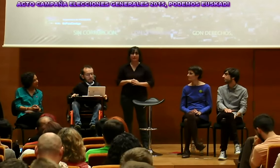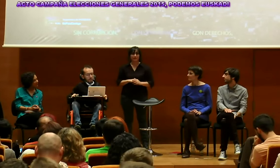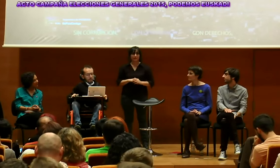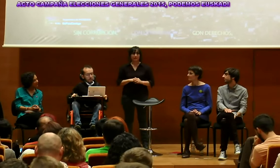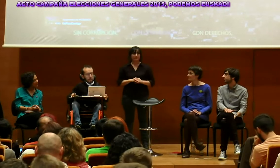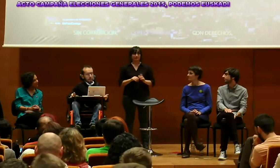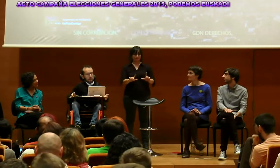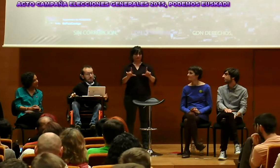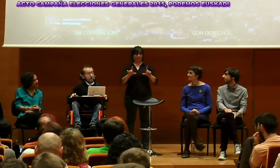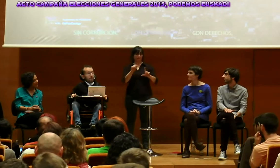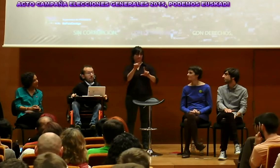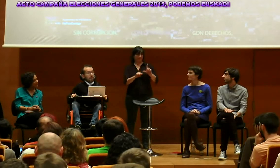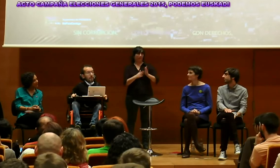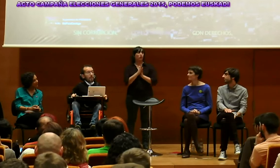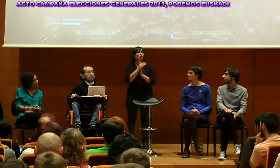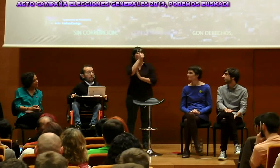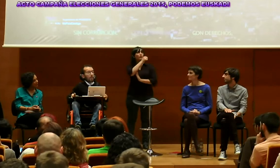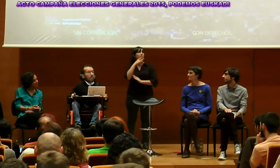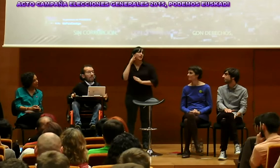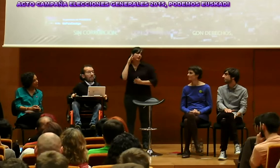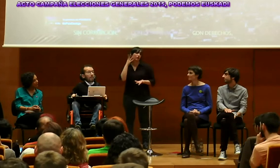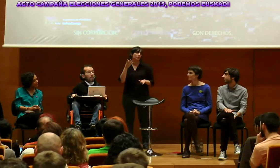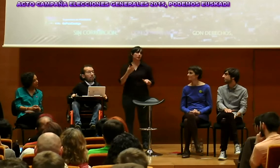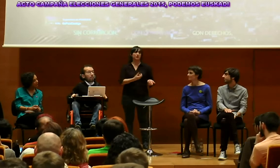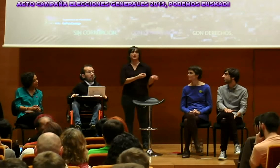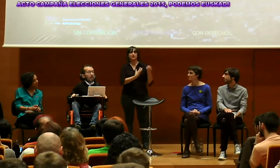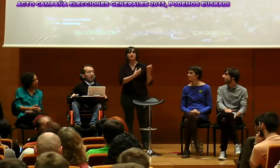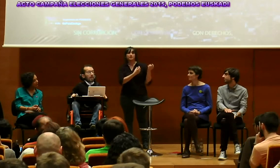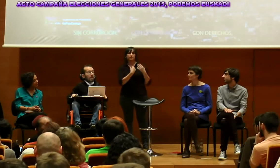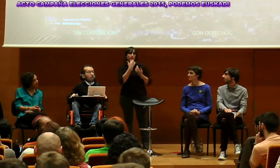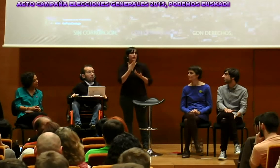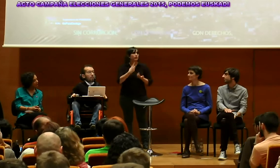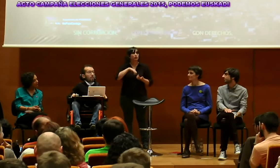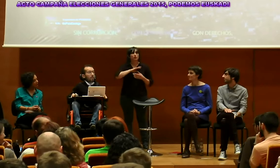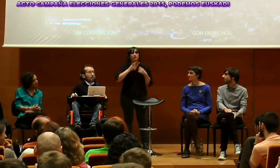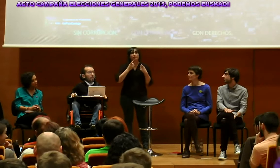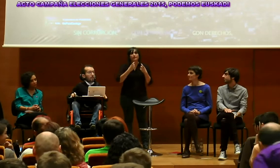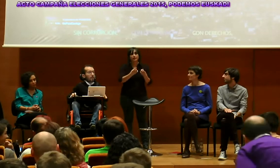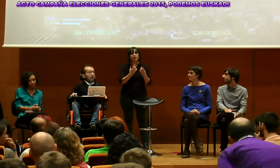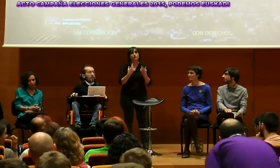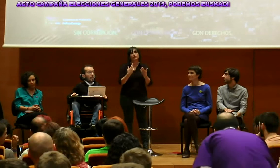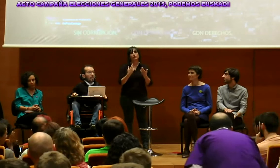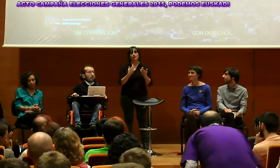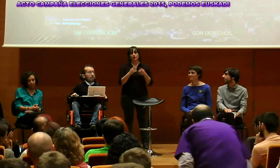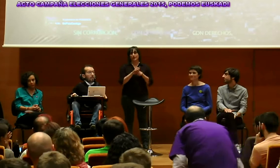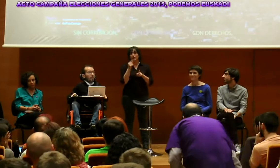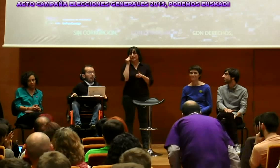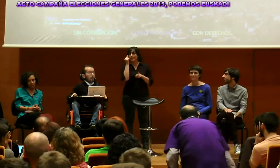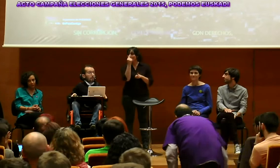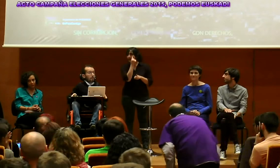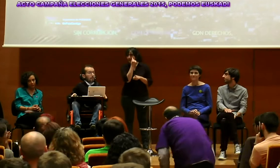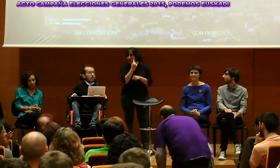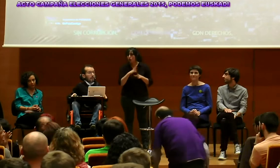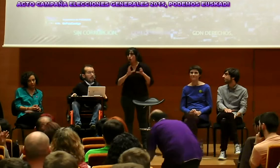Aquí me pasan los compañeros que, por ejemplo, necesitamos que haya ojos de Podemos en cada colegio